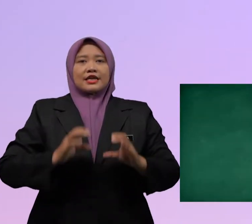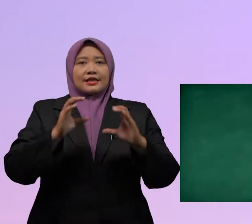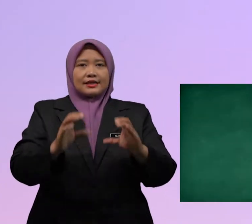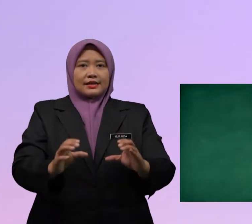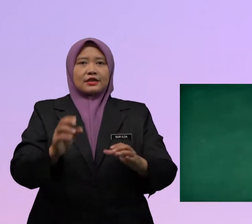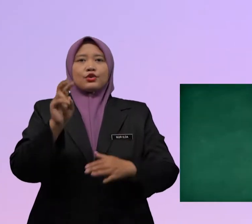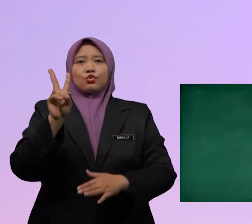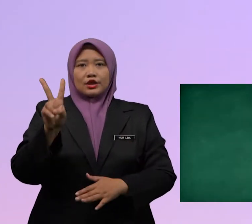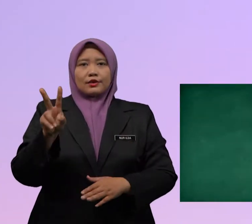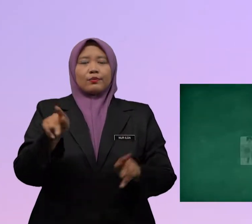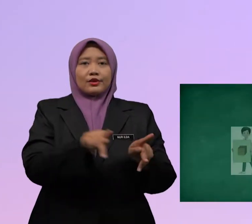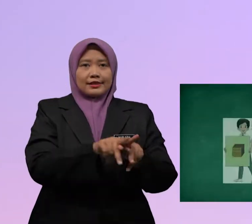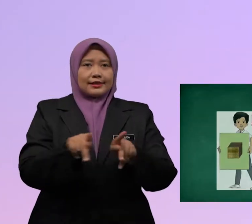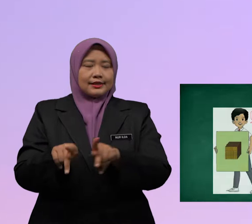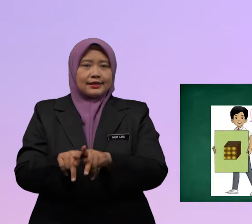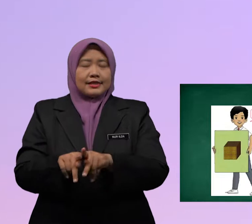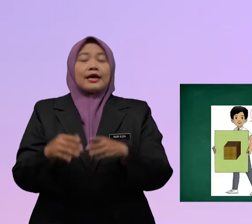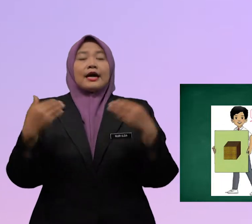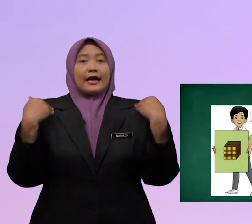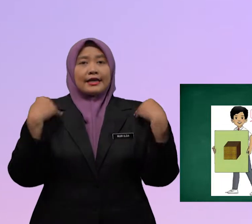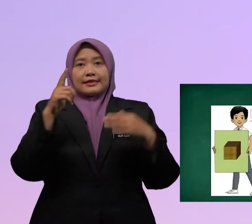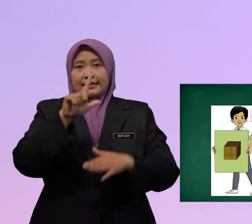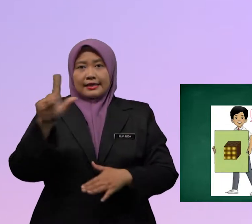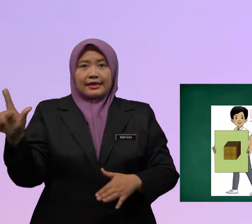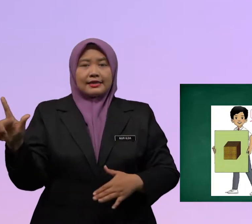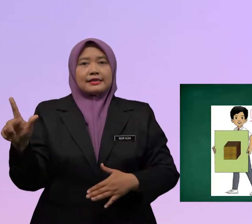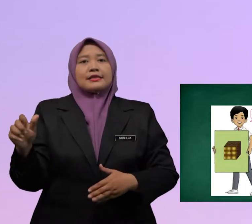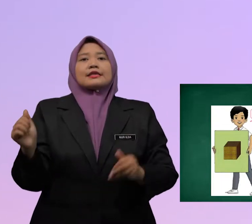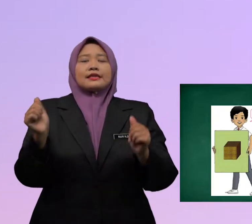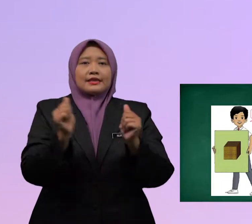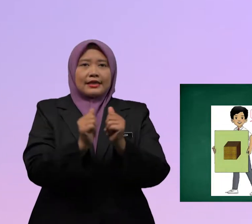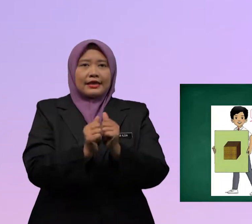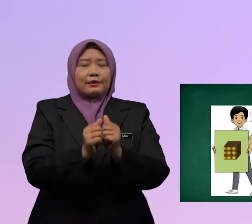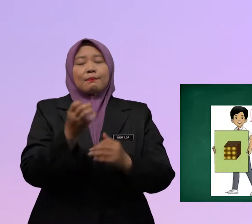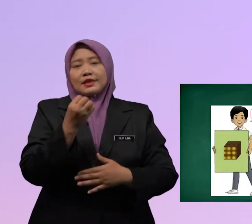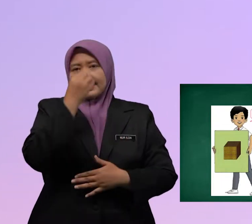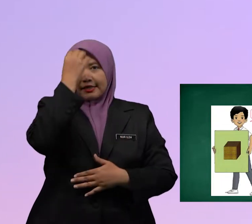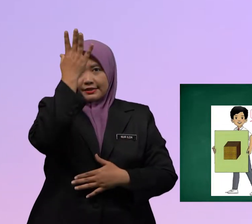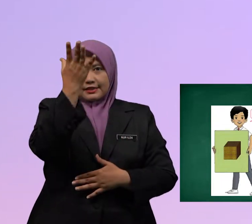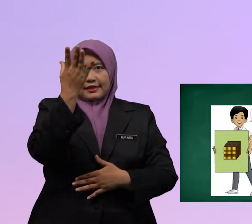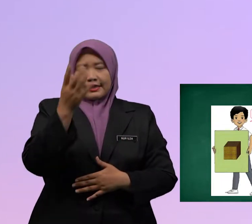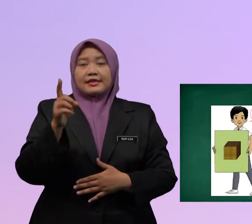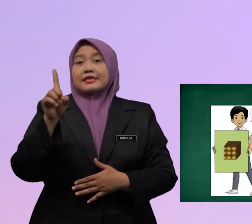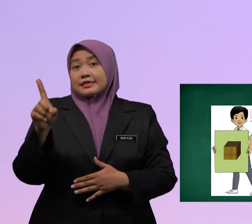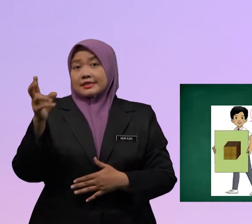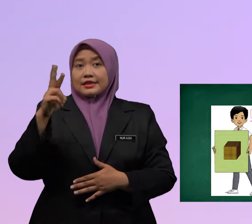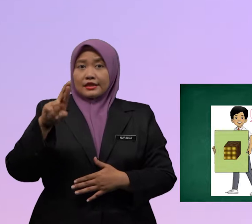Cara kedua pula adalah dengan menyatakan